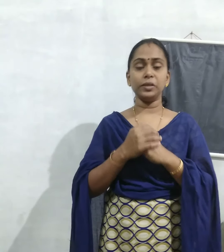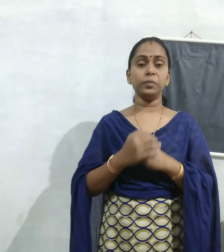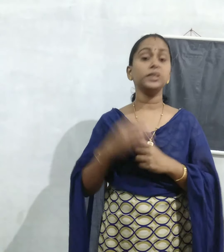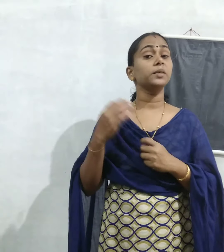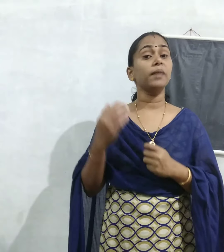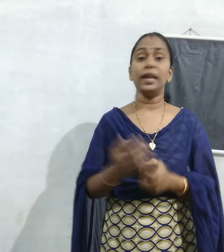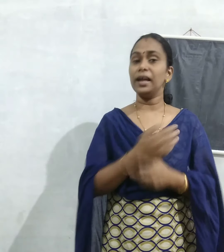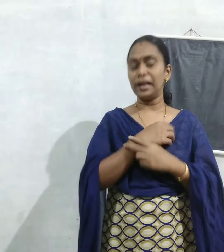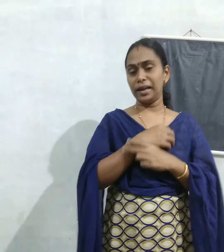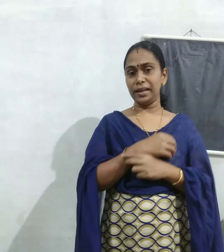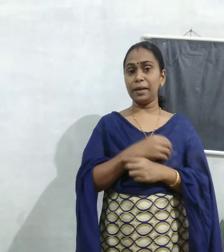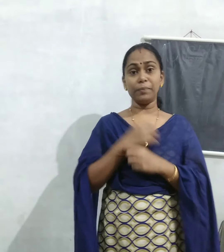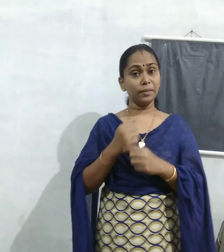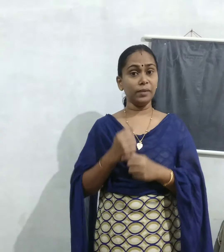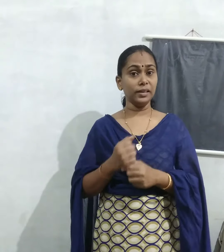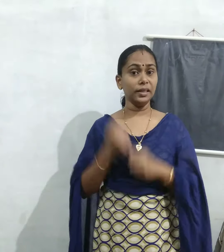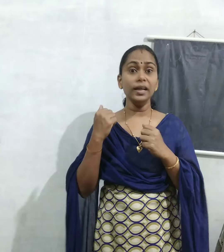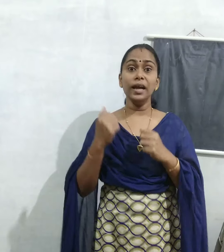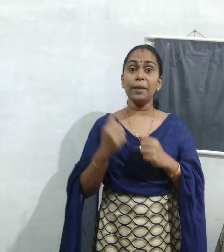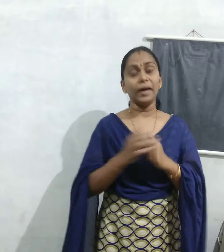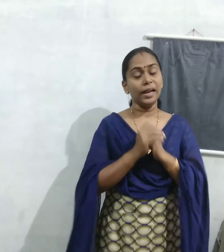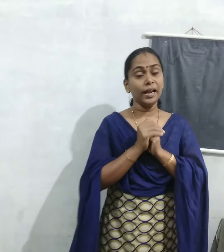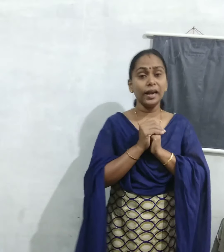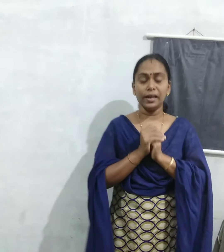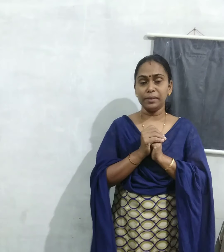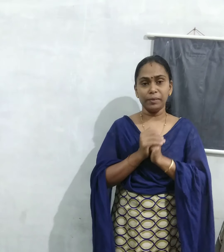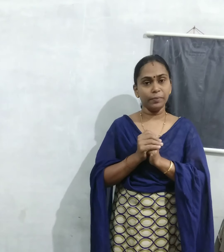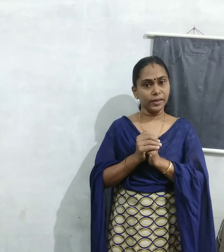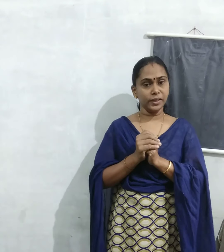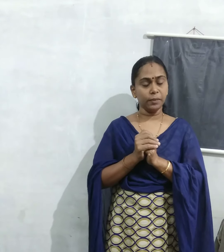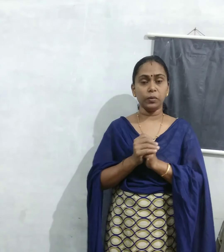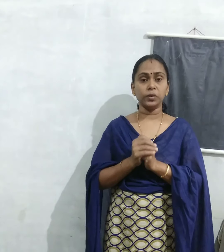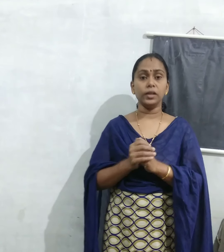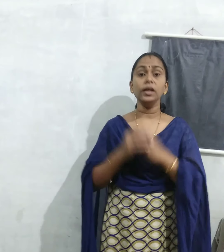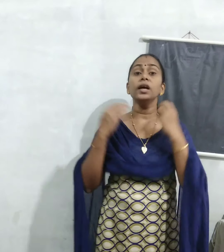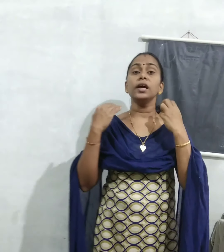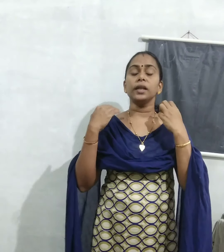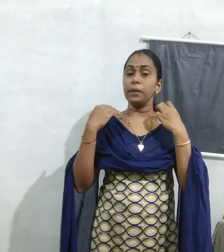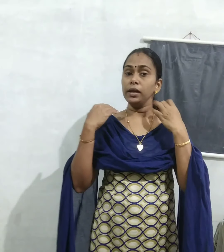മാതൃഭാഷ? മലയാളമാണ് അല്ലെ. അപ്പൊ നമ്മൾ ഇന്ന് മലയാളമാണ് നമ്മൾ പഠിക്കാൻ പോകുന്നത്. നമ്മള്